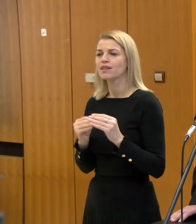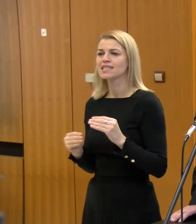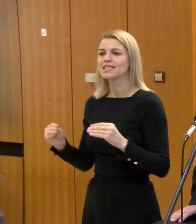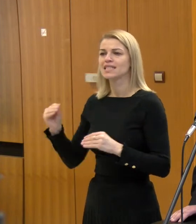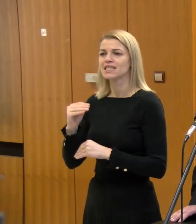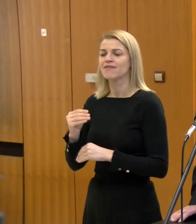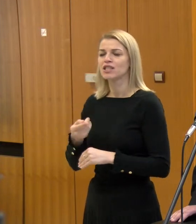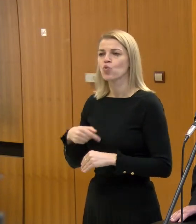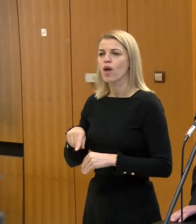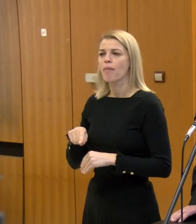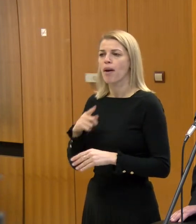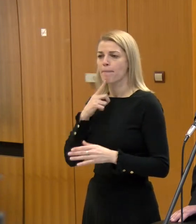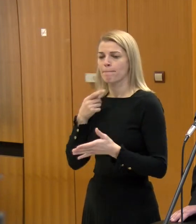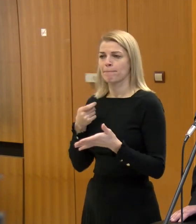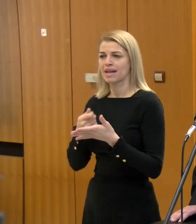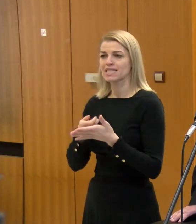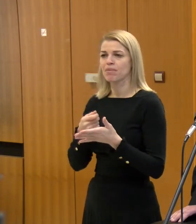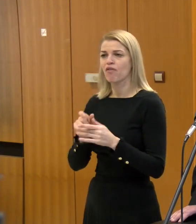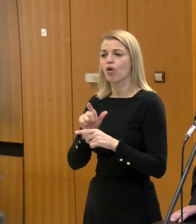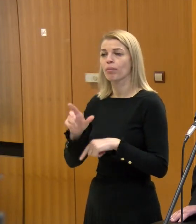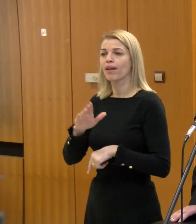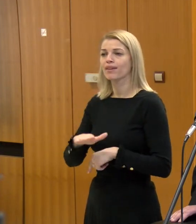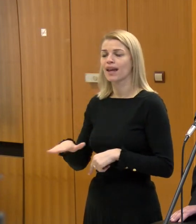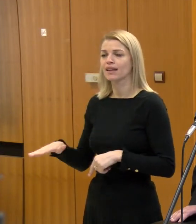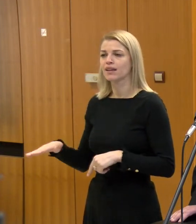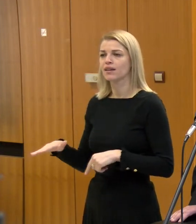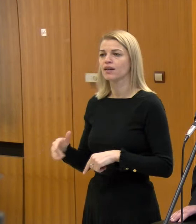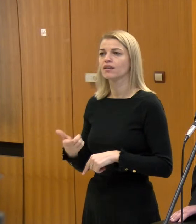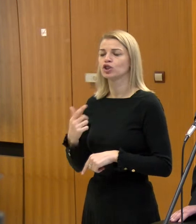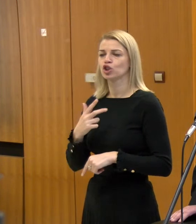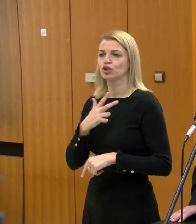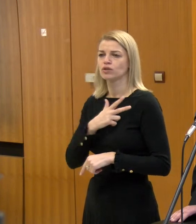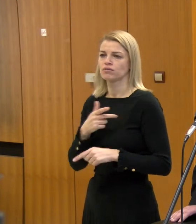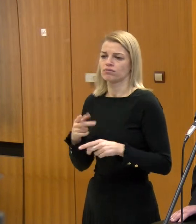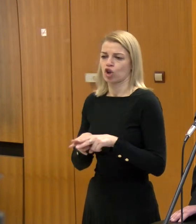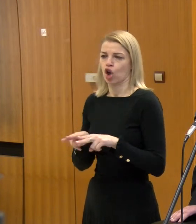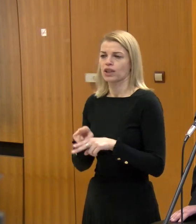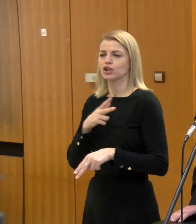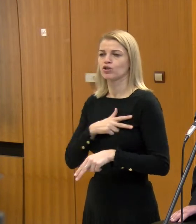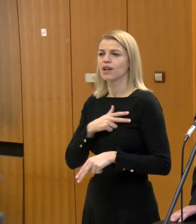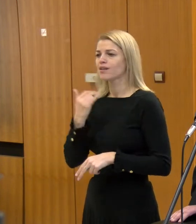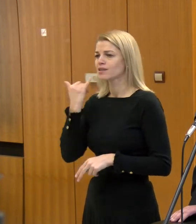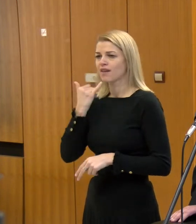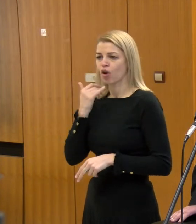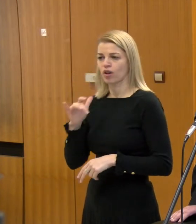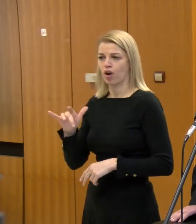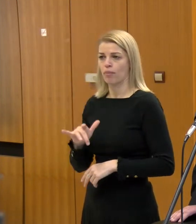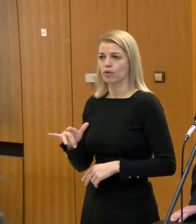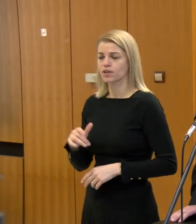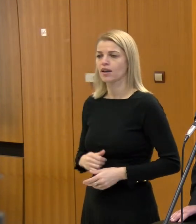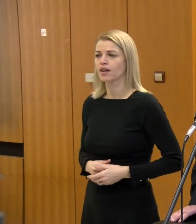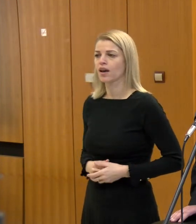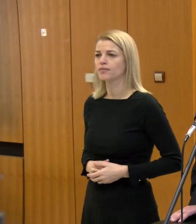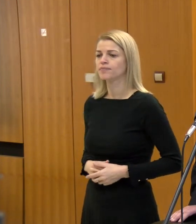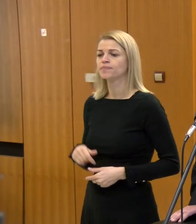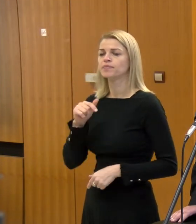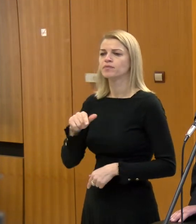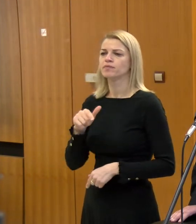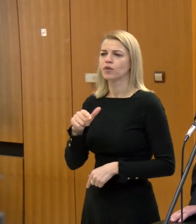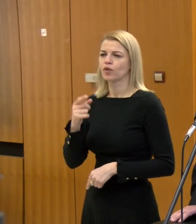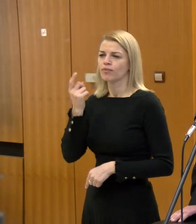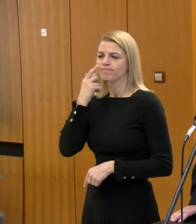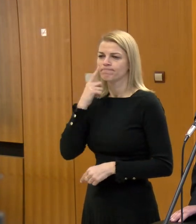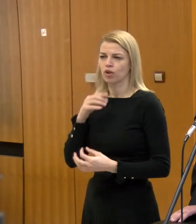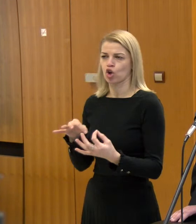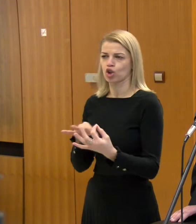zvyšujeme príspevok pre deti z rodín sociálne znevýhodneného prostredia, čo sú najmä teda